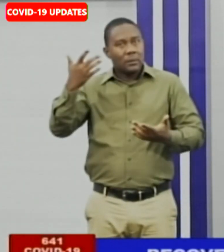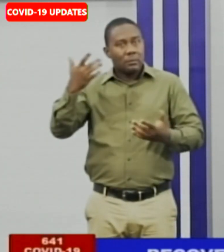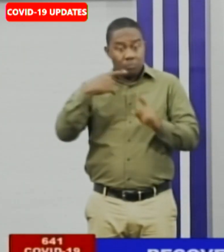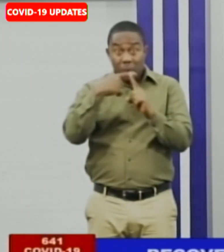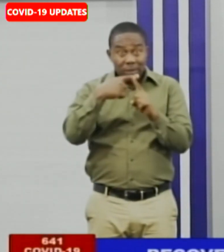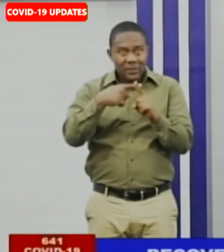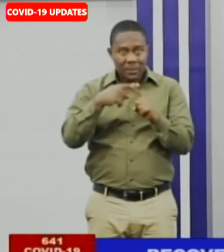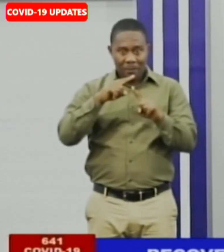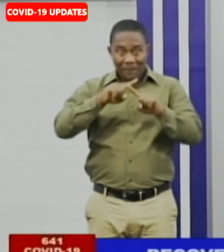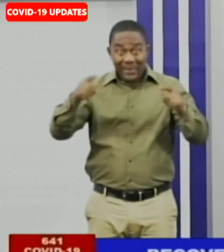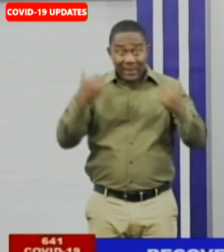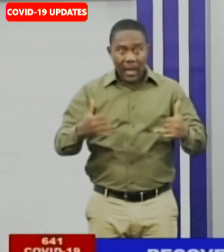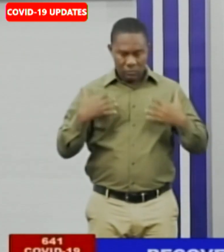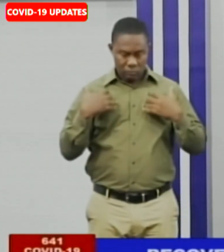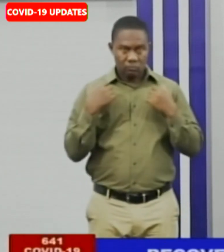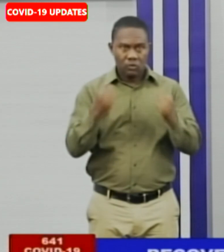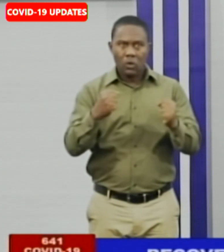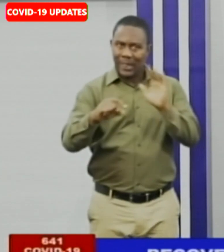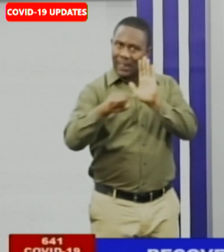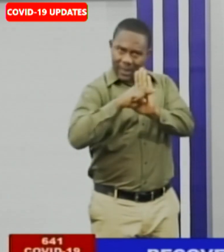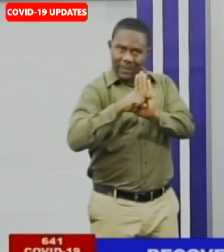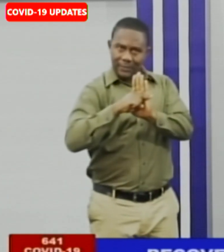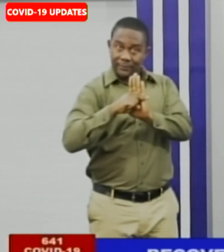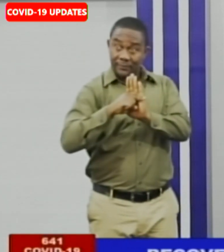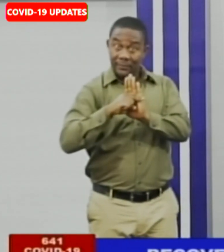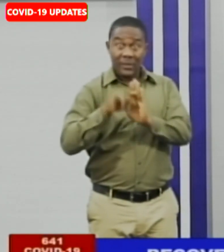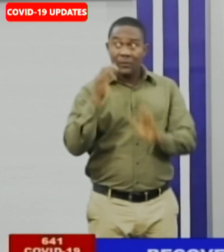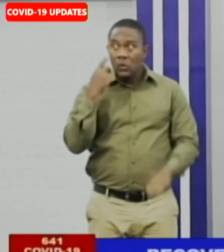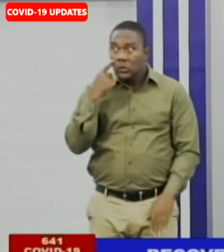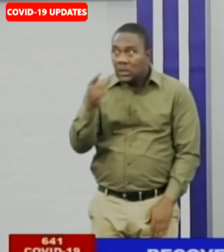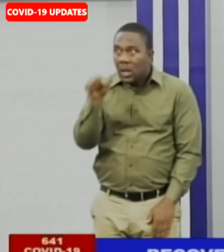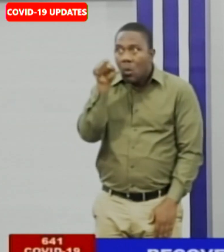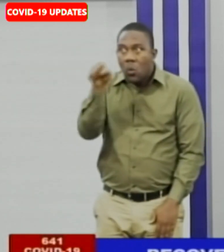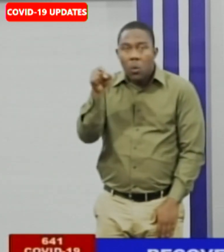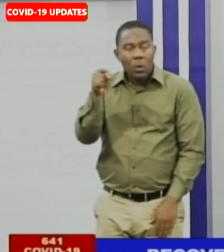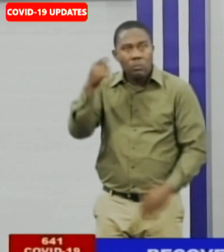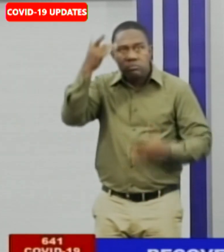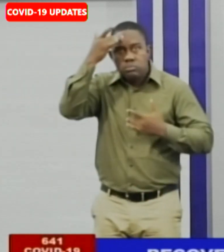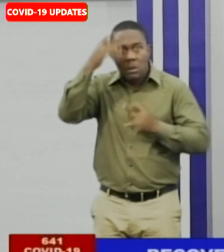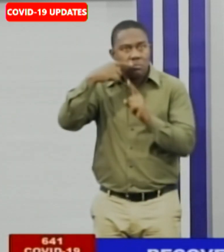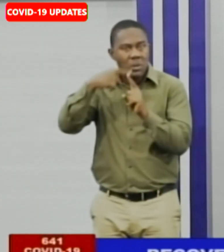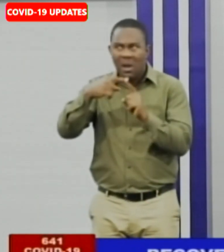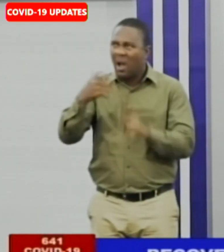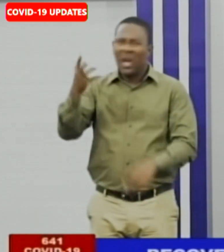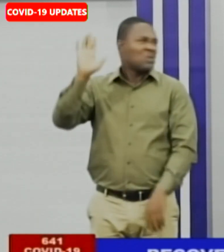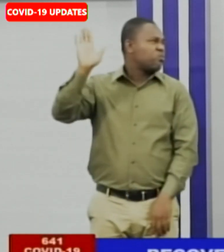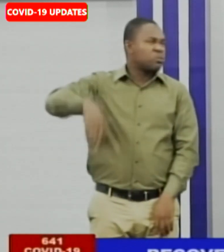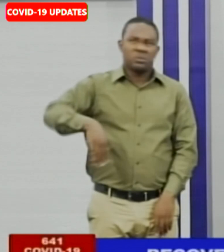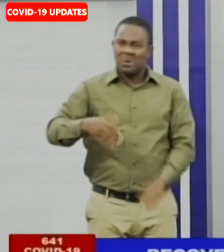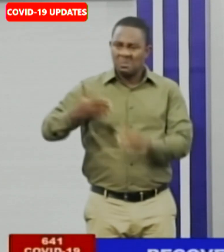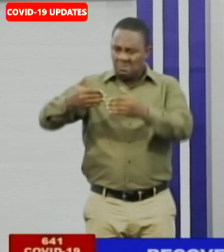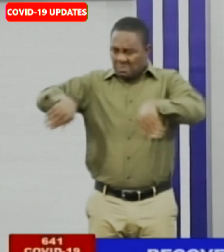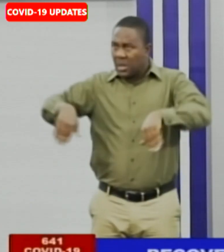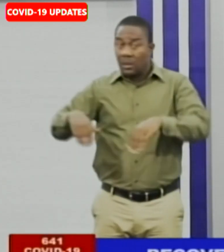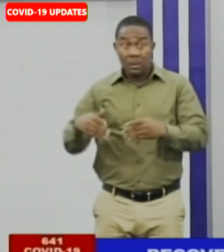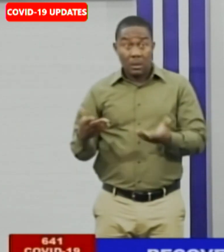kenye fa shi ye bomodi ni jenye kenye na shi mo kolo wen na ku e no twa shi mo bonyo jine mi bien to ne je mo